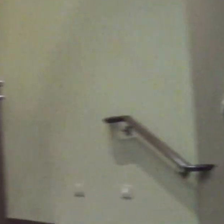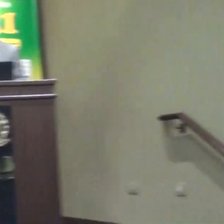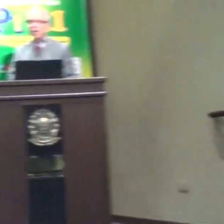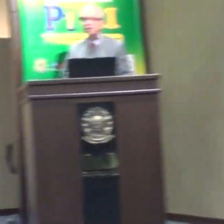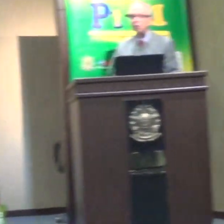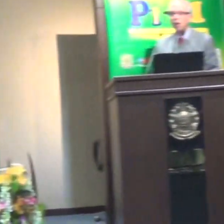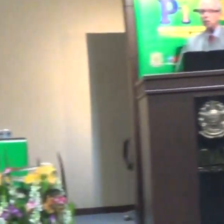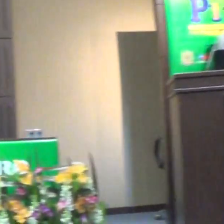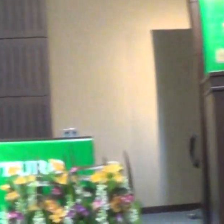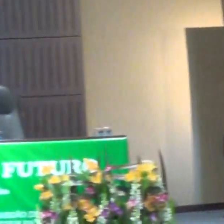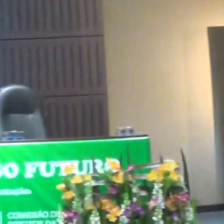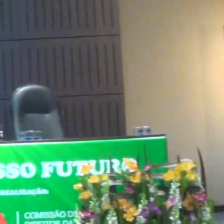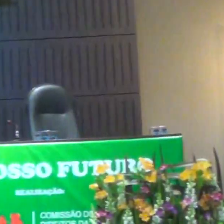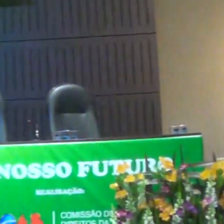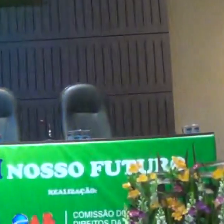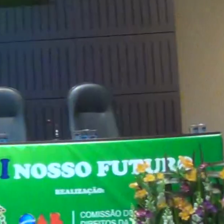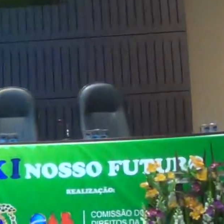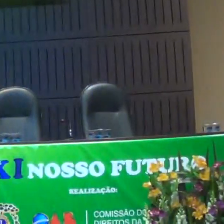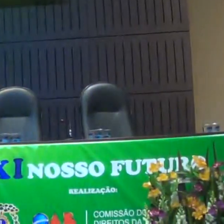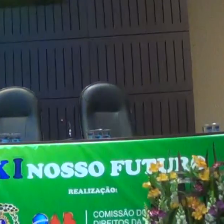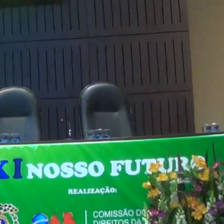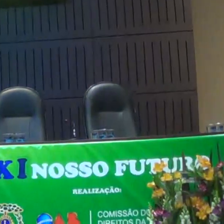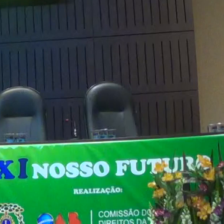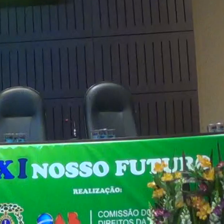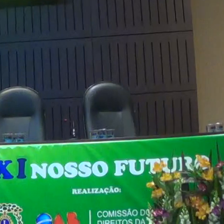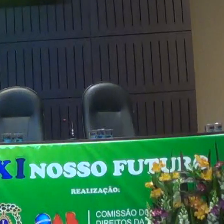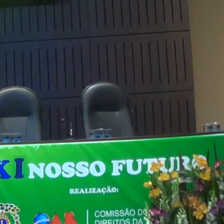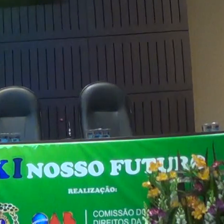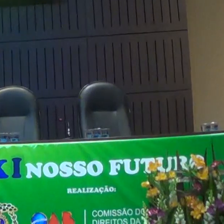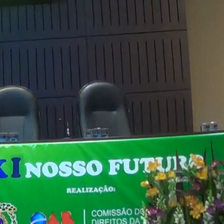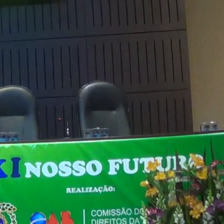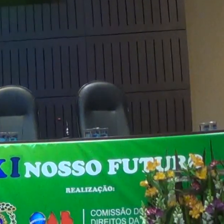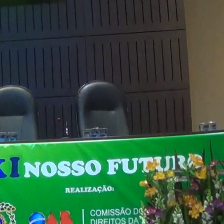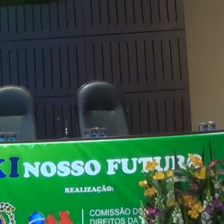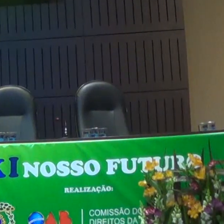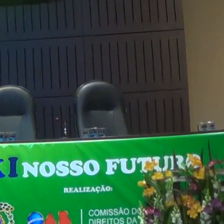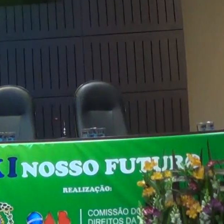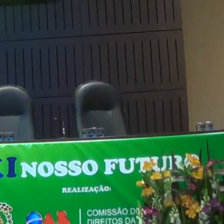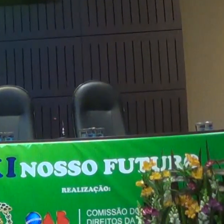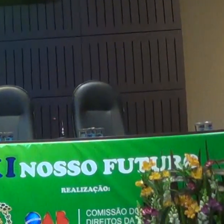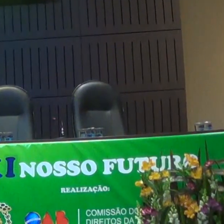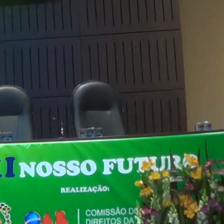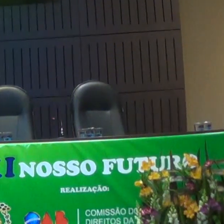magros vivem 3 a 4 anos mais. Obrigado.